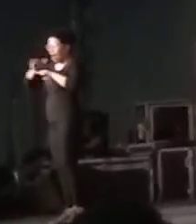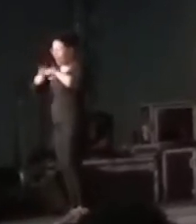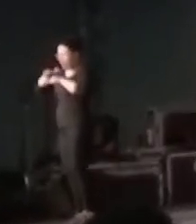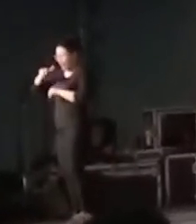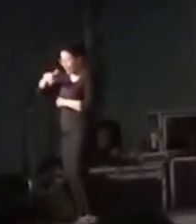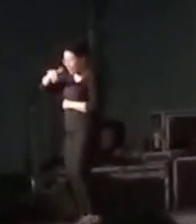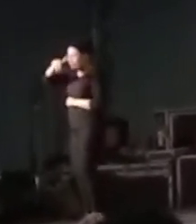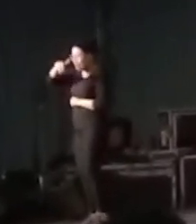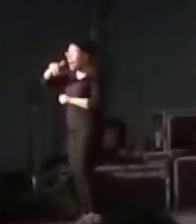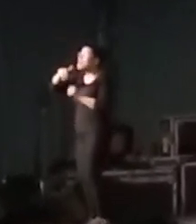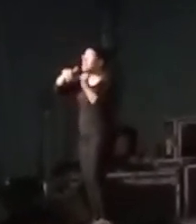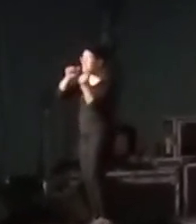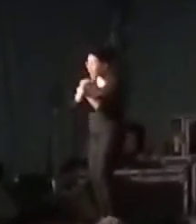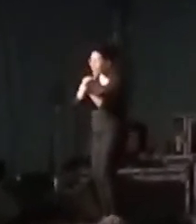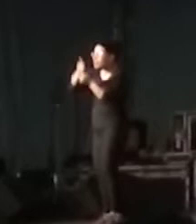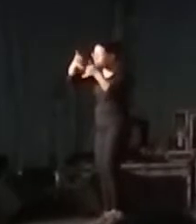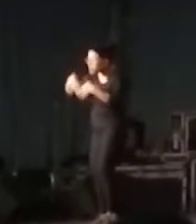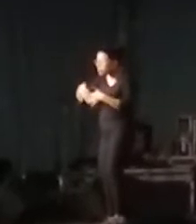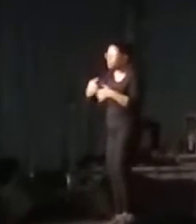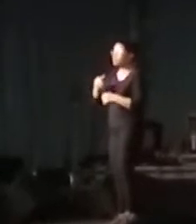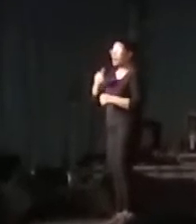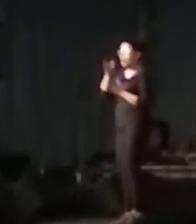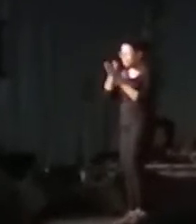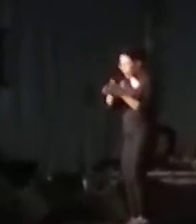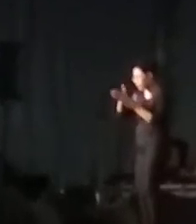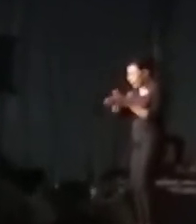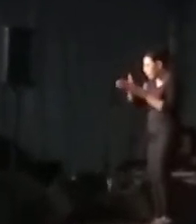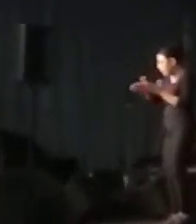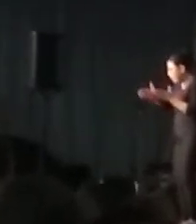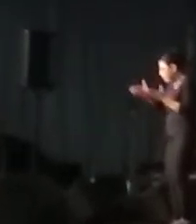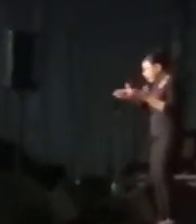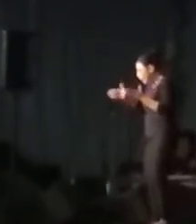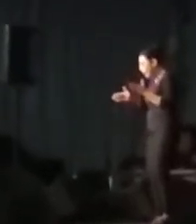subiu. Então vai um passo a passo, demora.